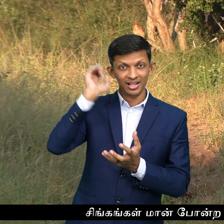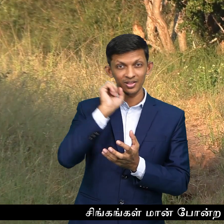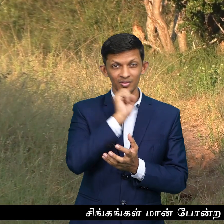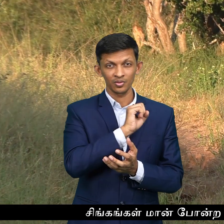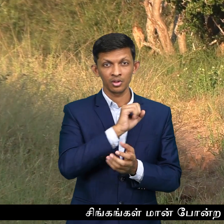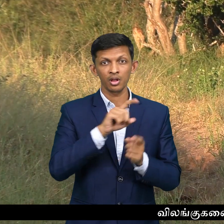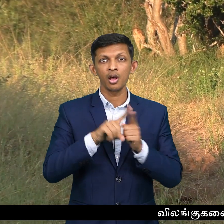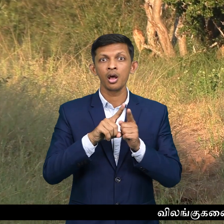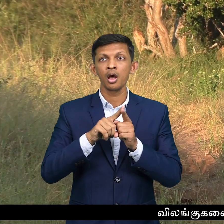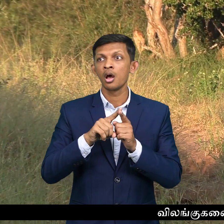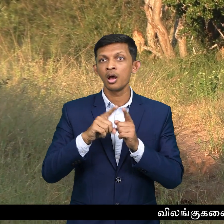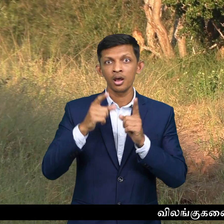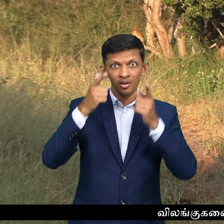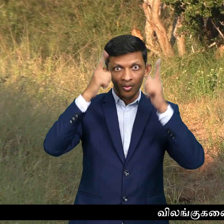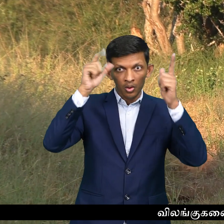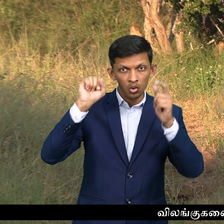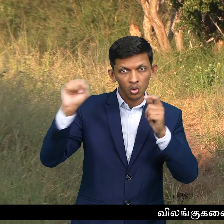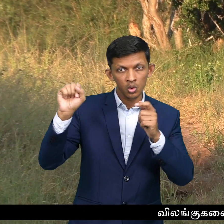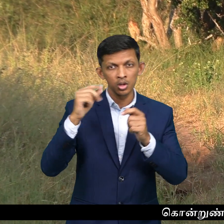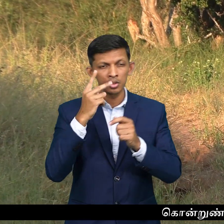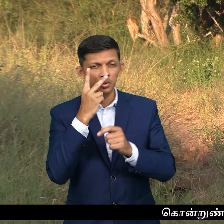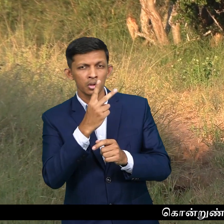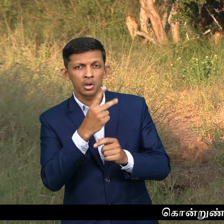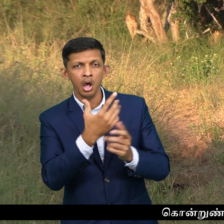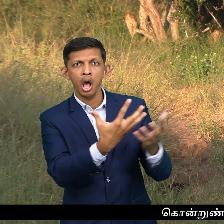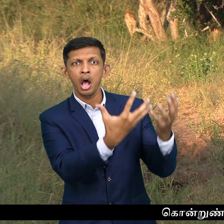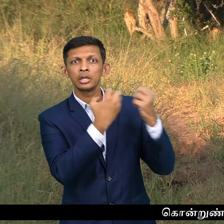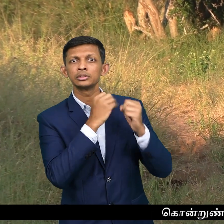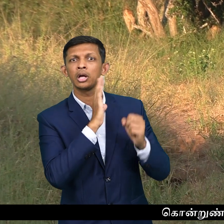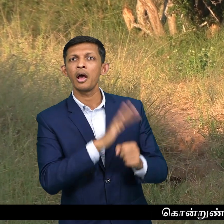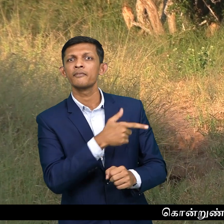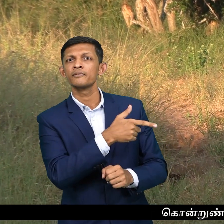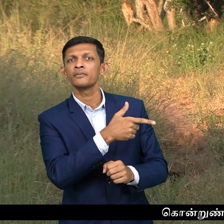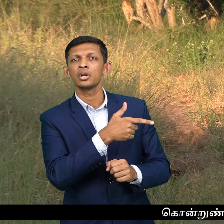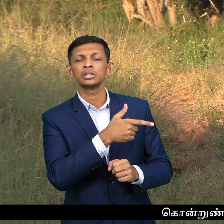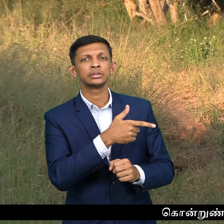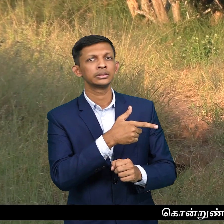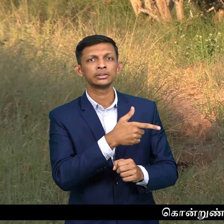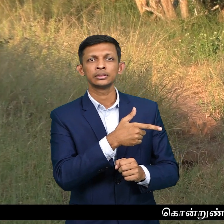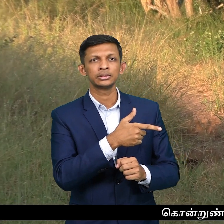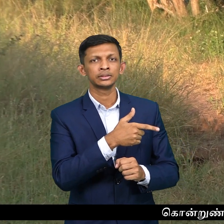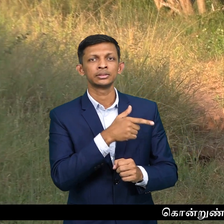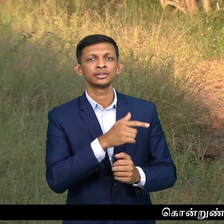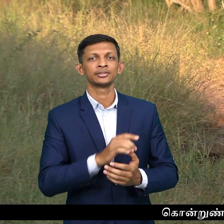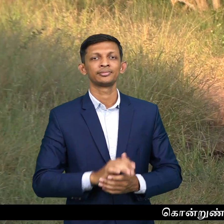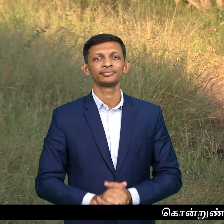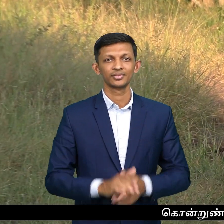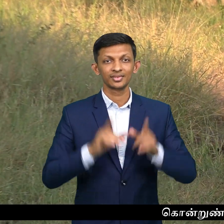சிங்கங்கள் மான் போன்ற விலங்குகளை வேட்டையாடும் கொன்றுண்ணி விலங்குகள்.